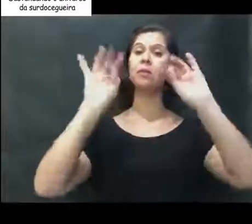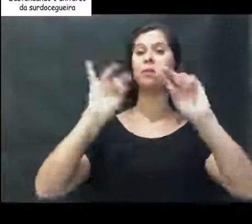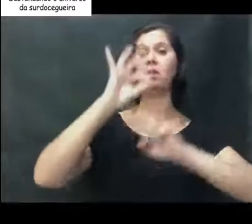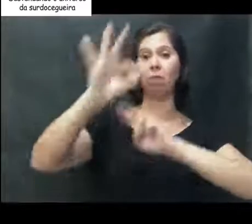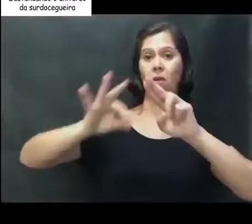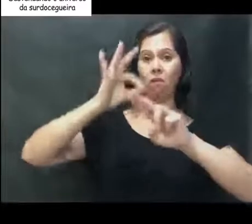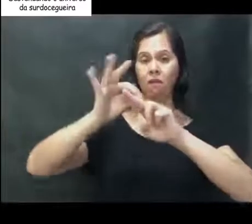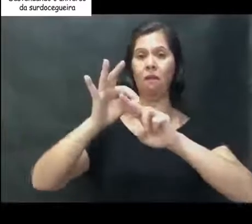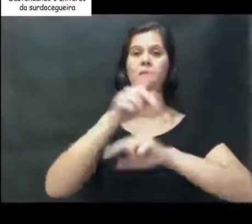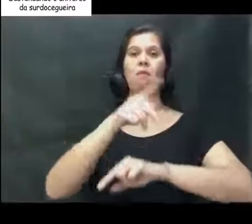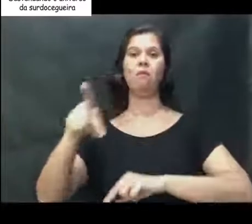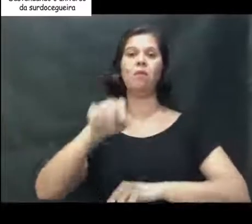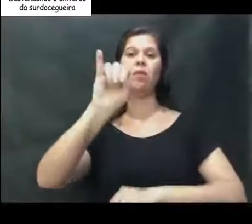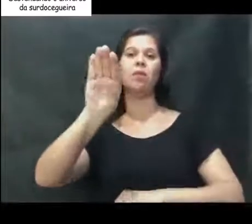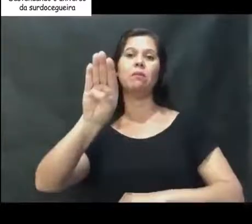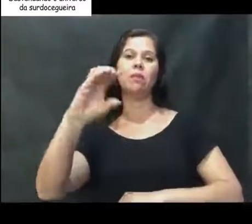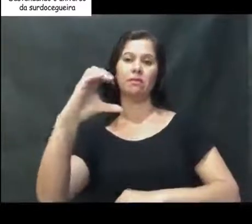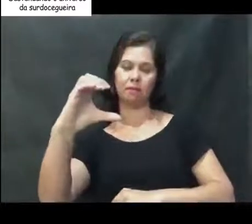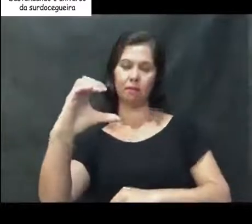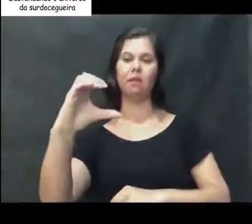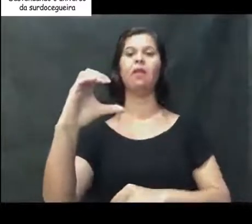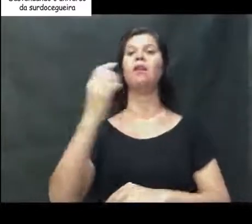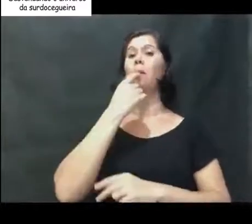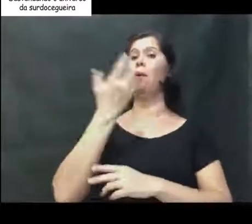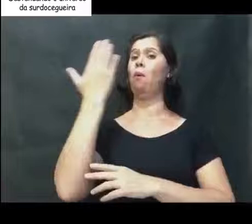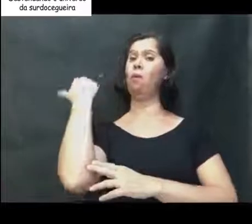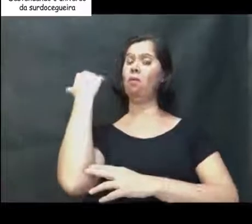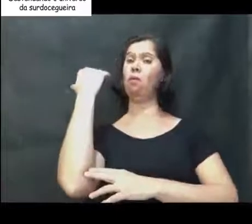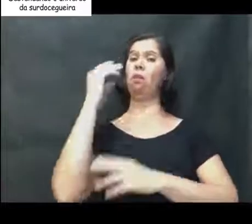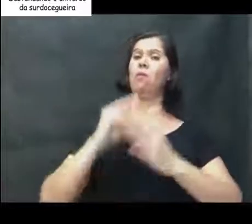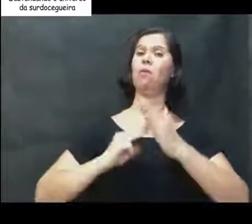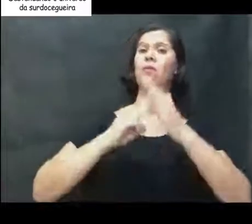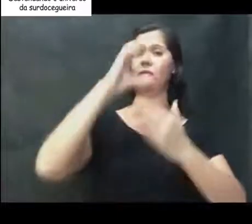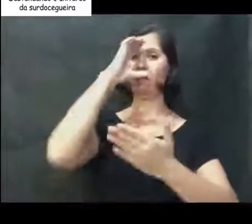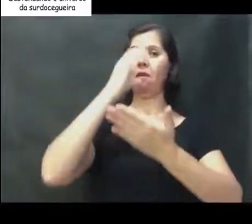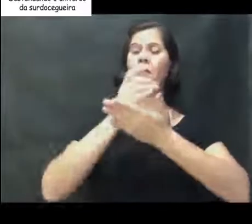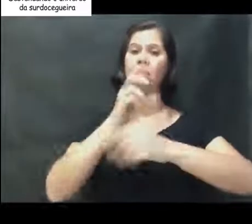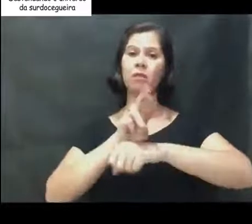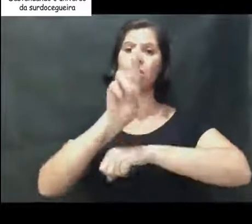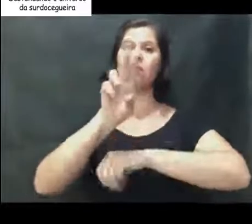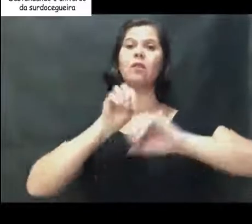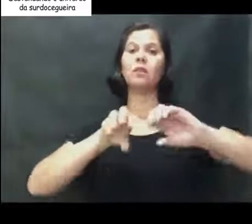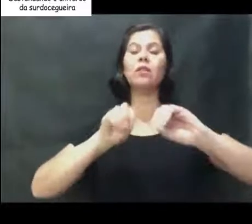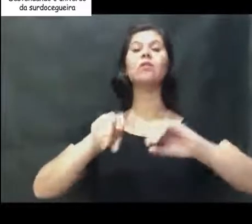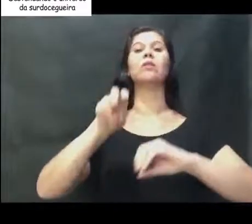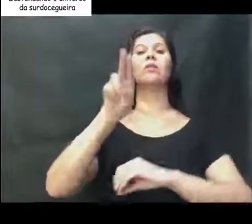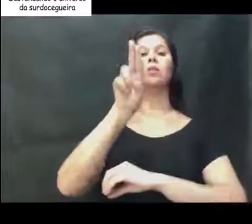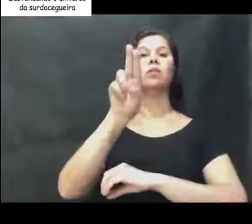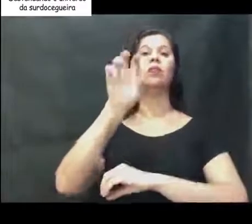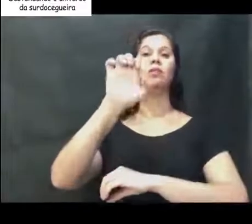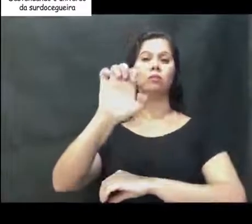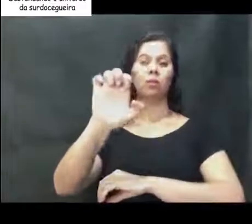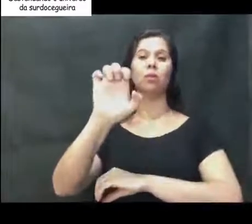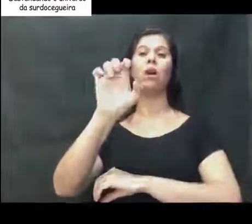UFSCar. Sou professora do Instituto Benjamin Constant e recentemente eu defendi a minha tese de doutorado em Educação pela UERJ,